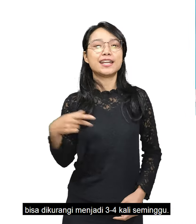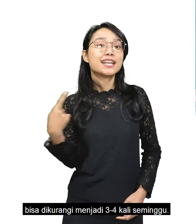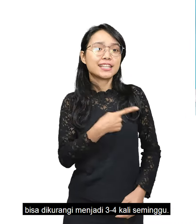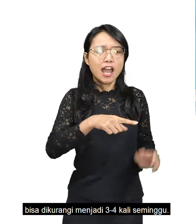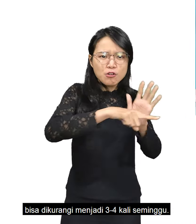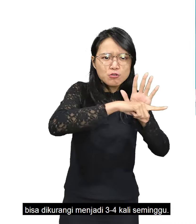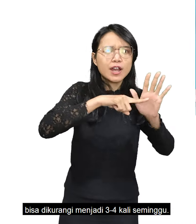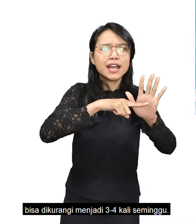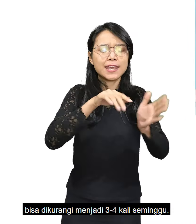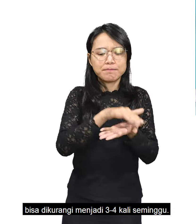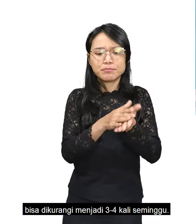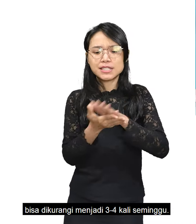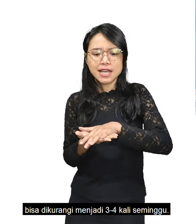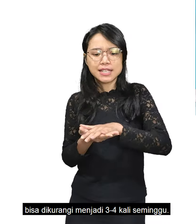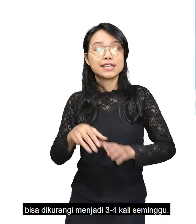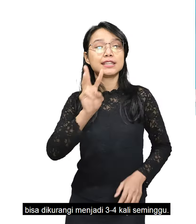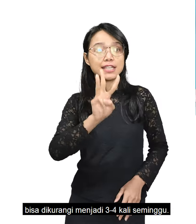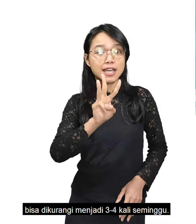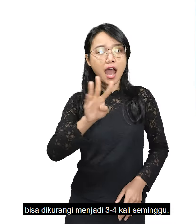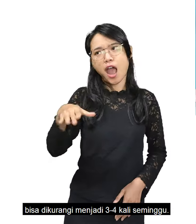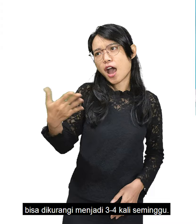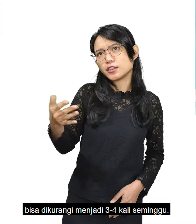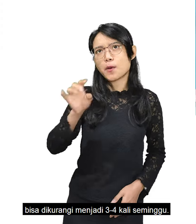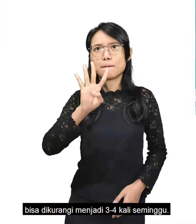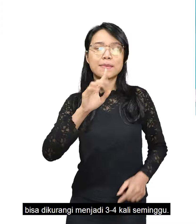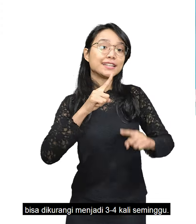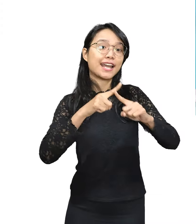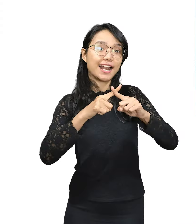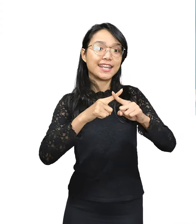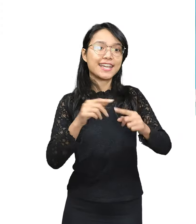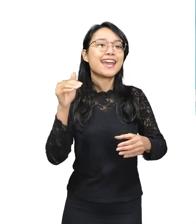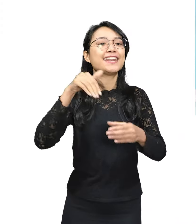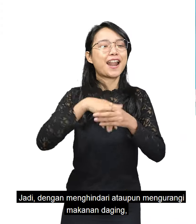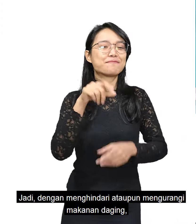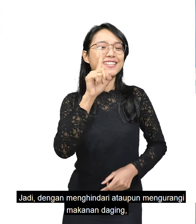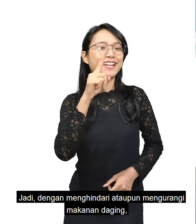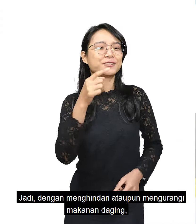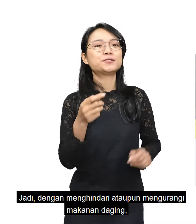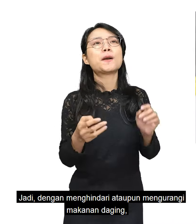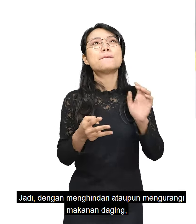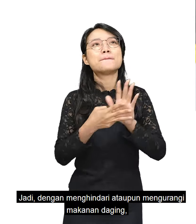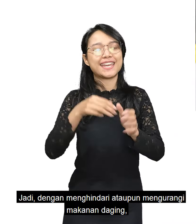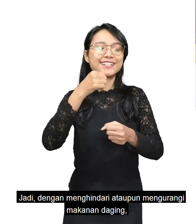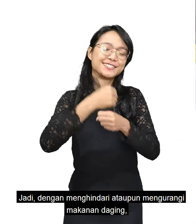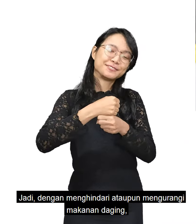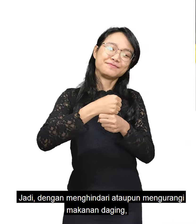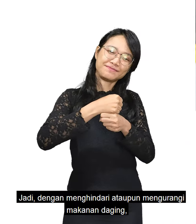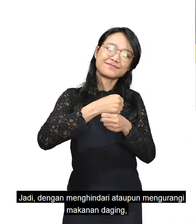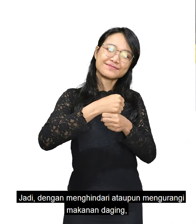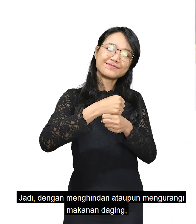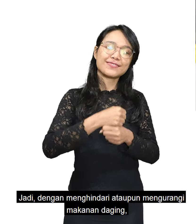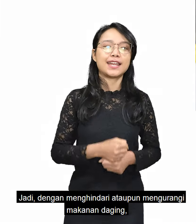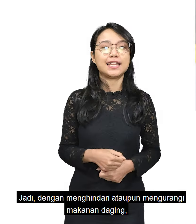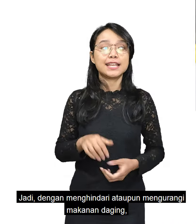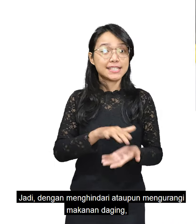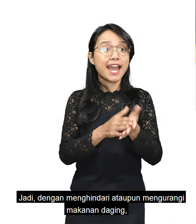3 sampai EMP kali seminggu jadi dengan menghindari ataupun